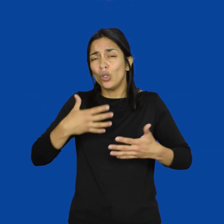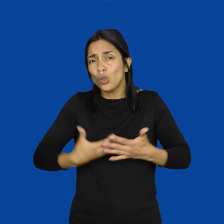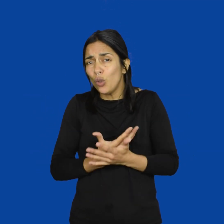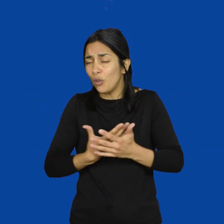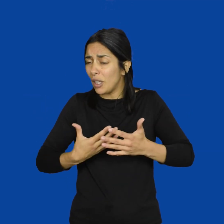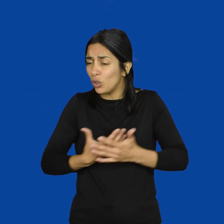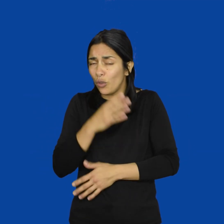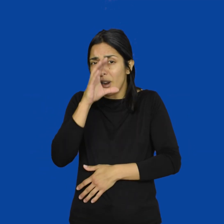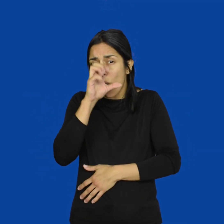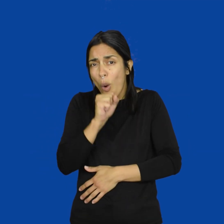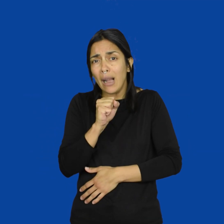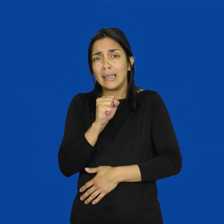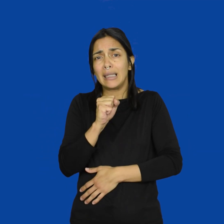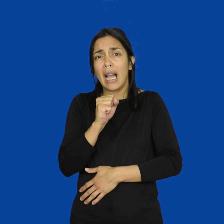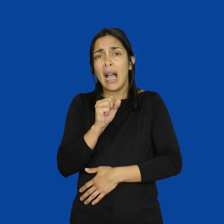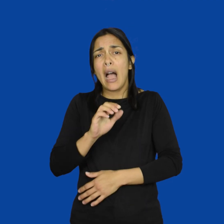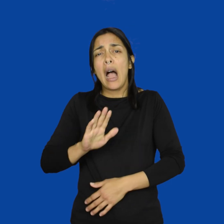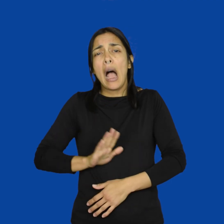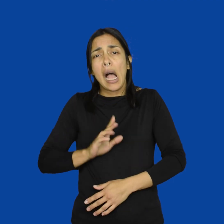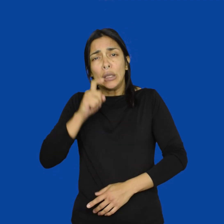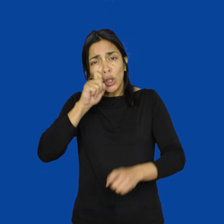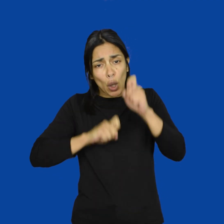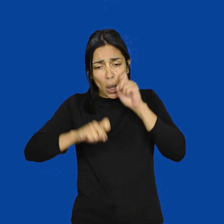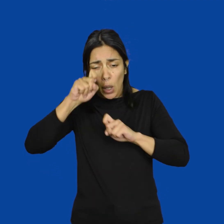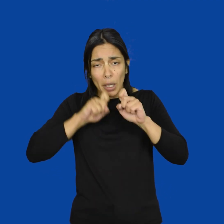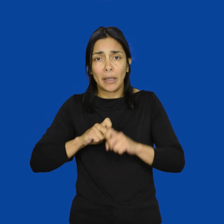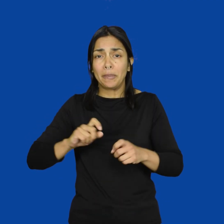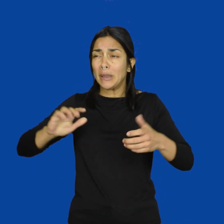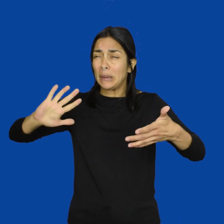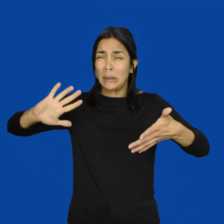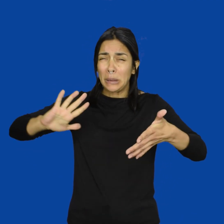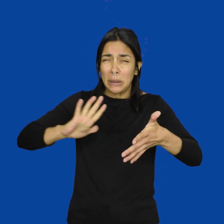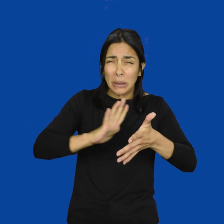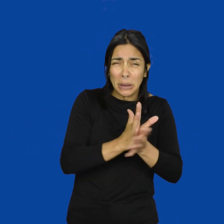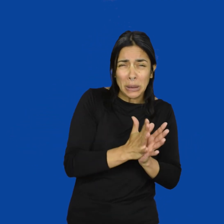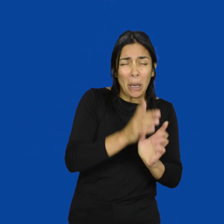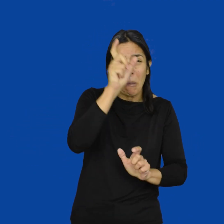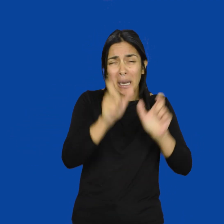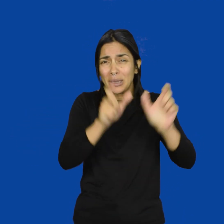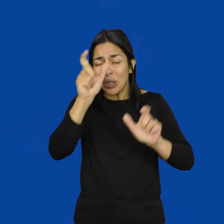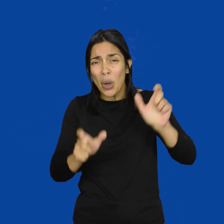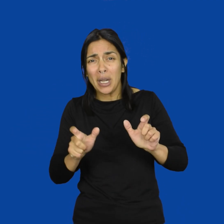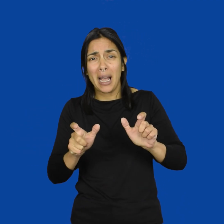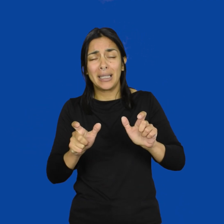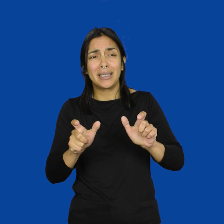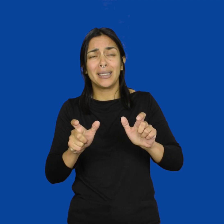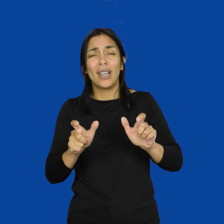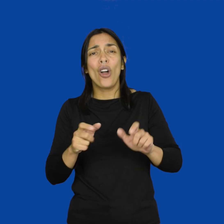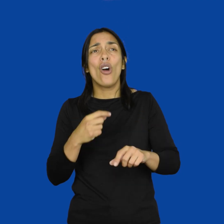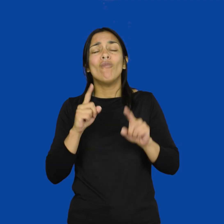las lágrimas. El genocidio había marcado a cientos de civiles inocentes que desconocían cómo lidiar con